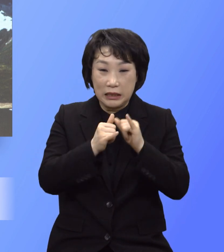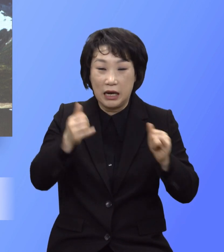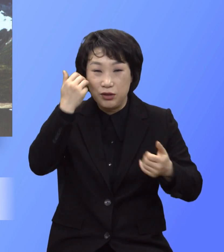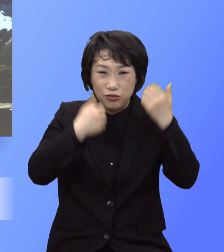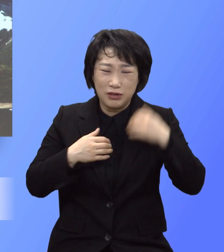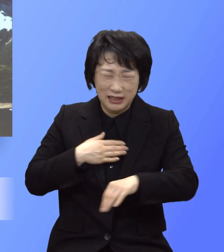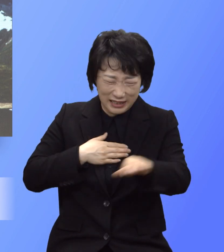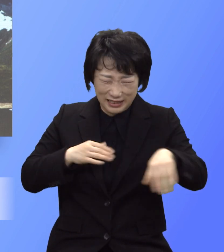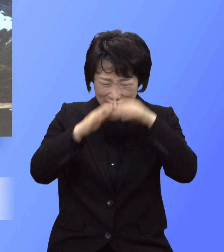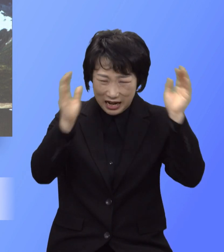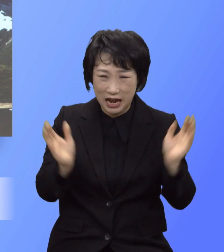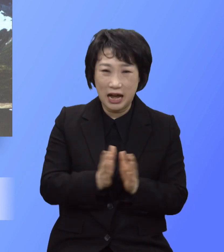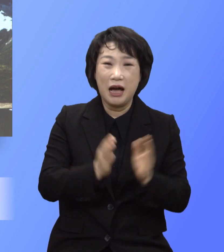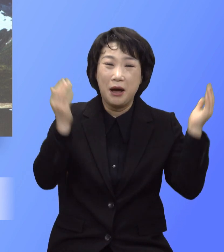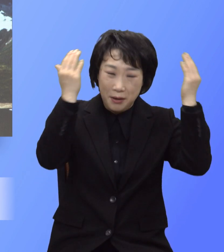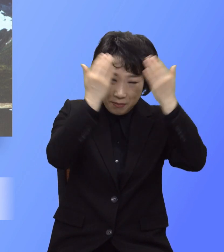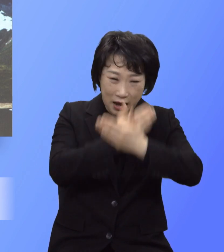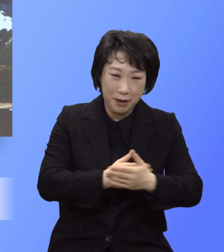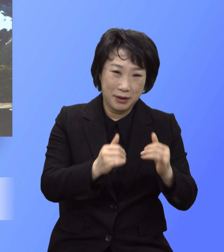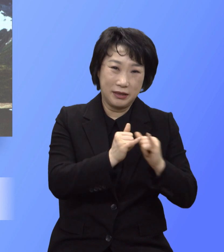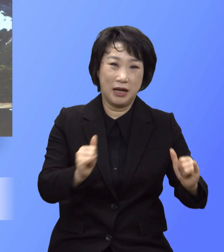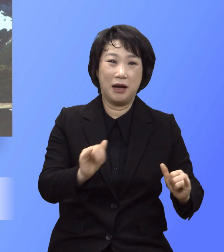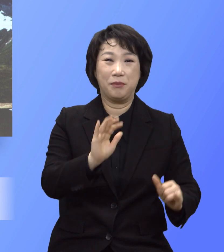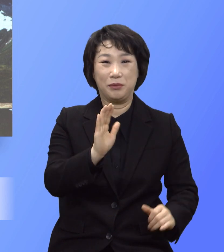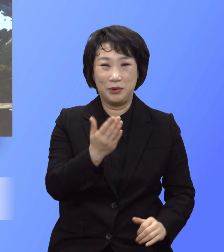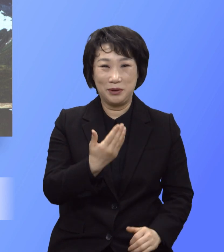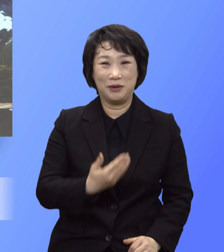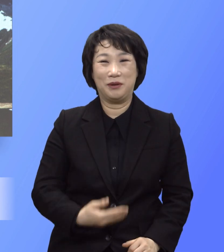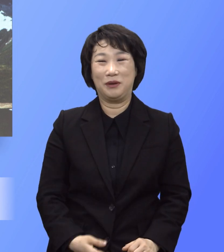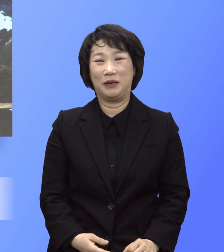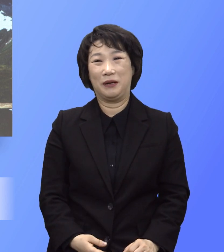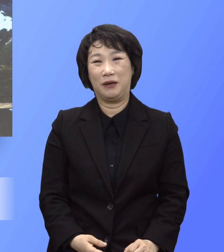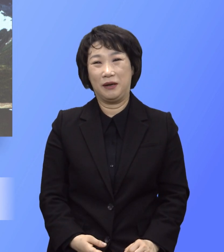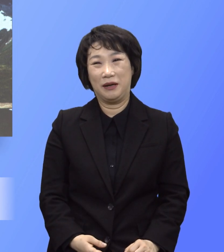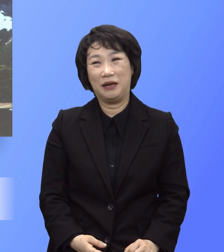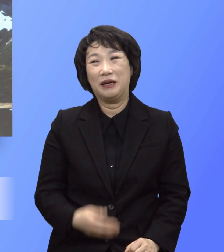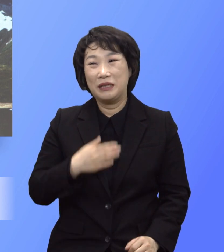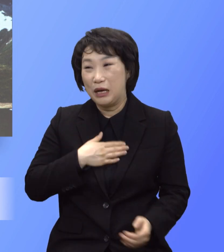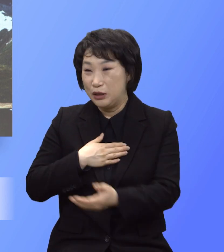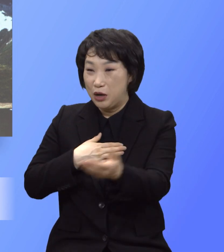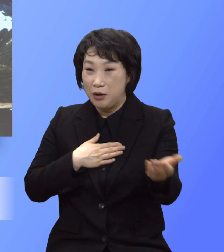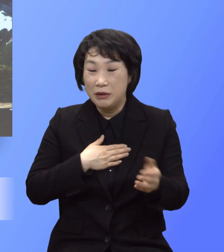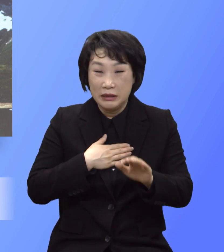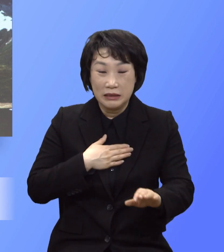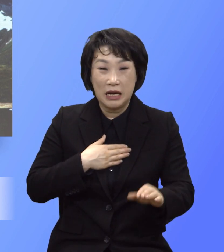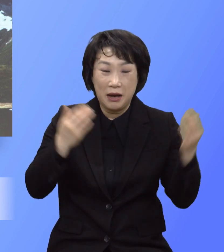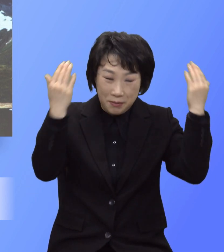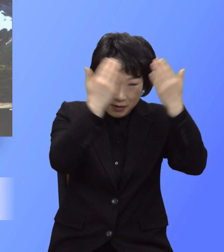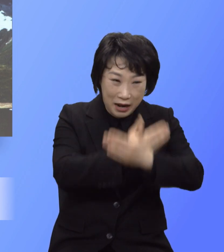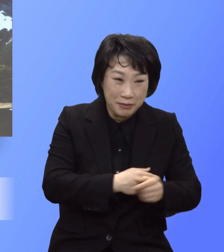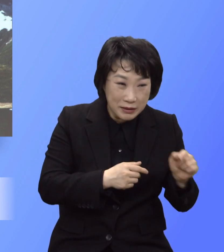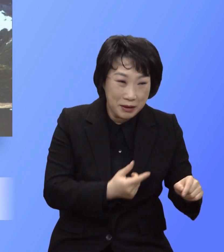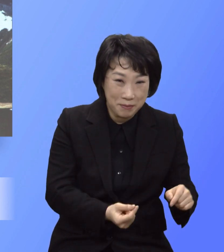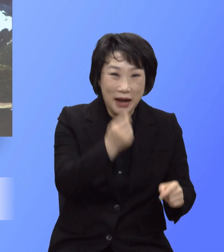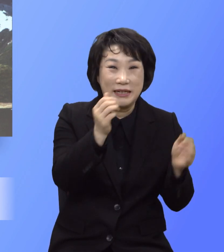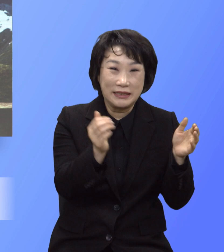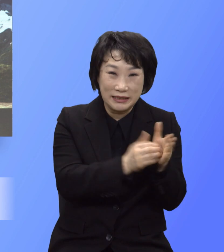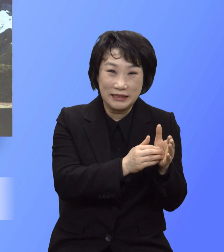막론하고 다 캄캄한 밤중의 사람이라 이 말이에요. 여러분 정말로 밤중을 빨리